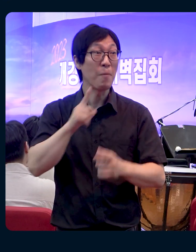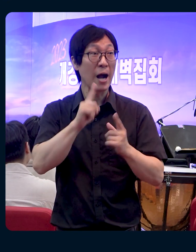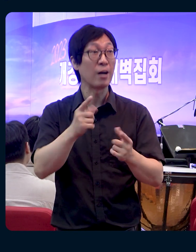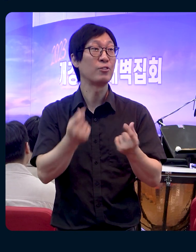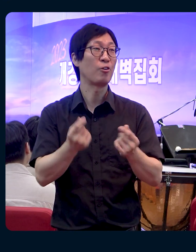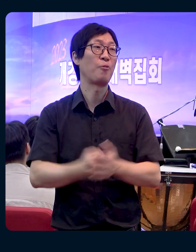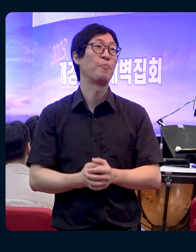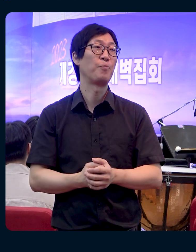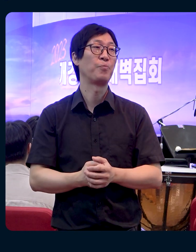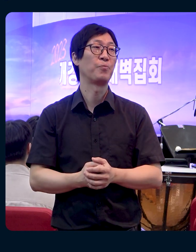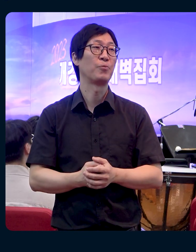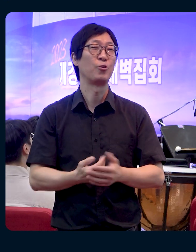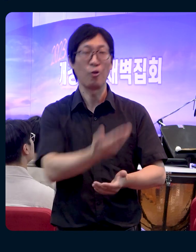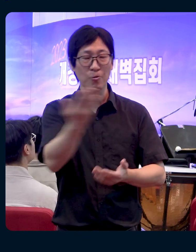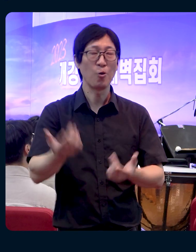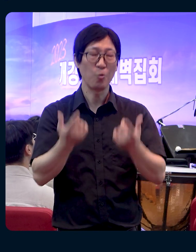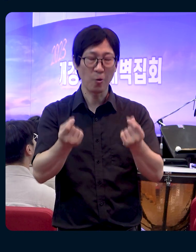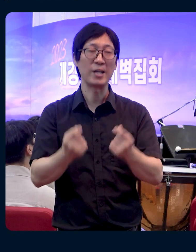이게 맞는 거예요.